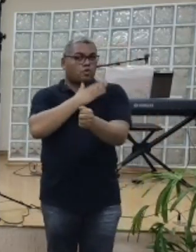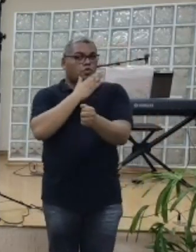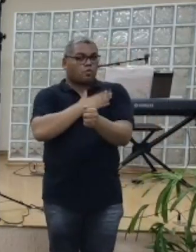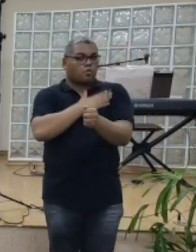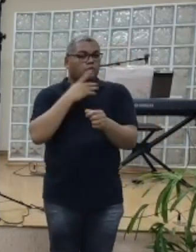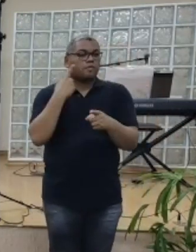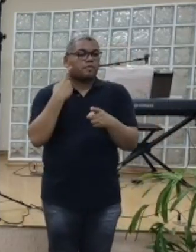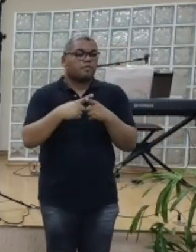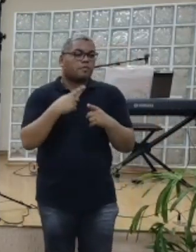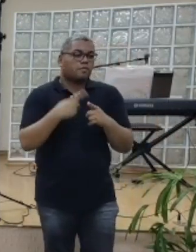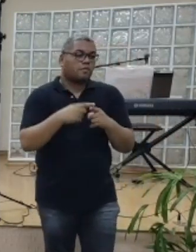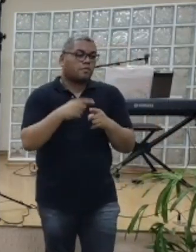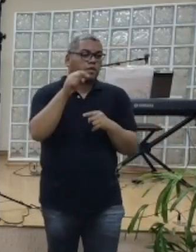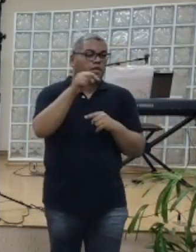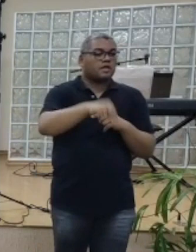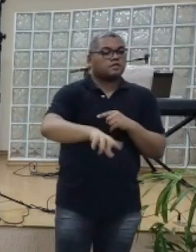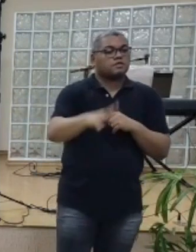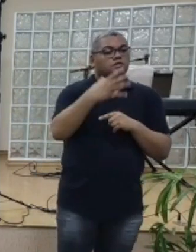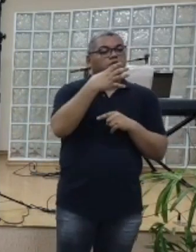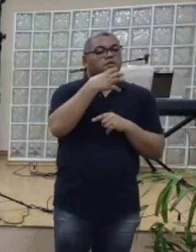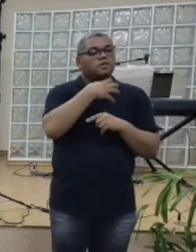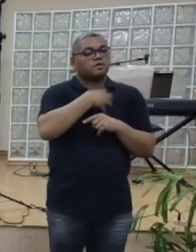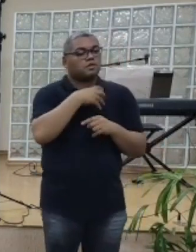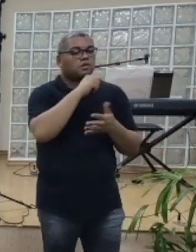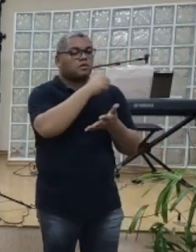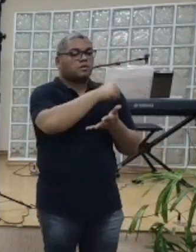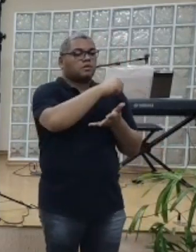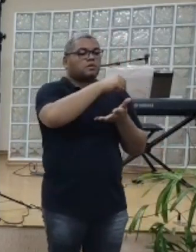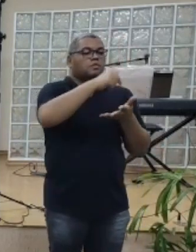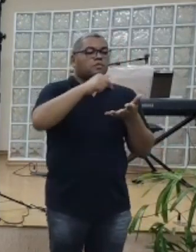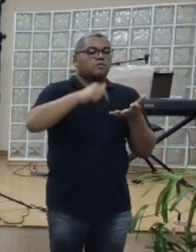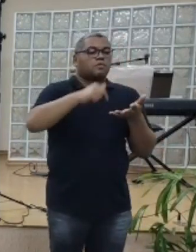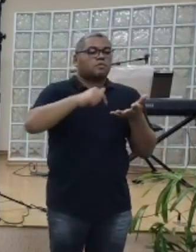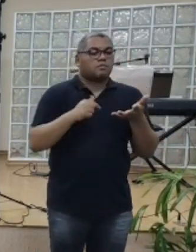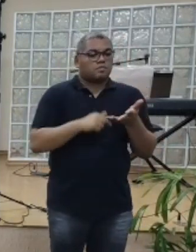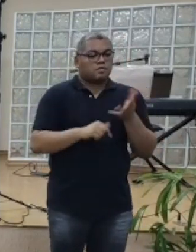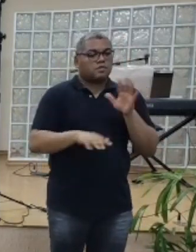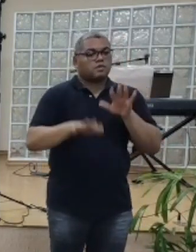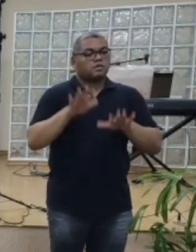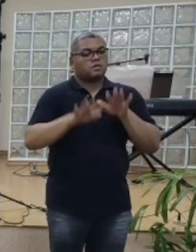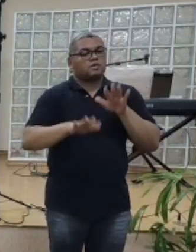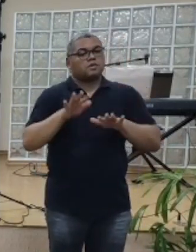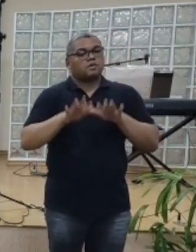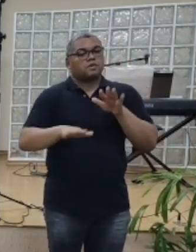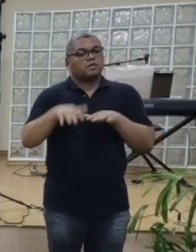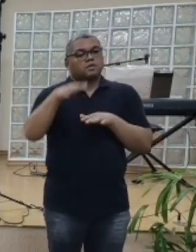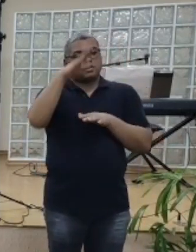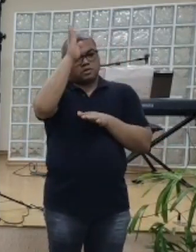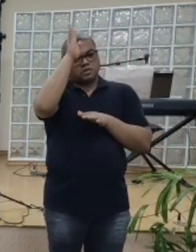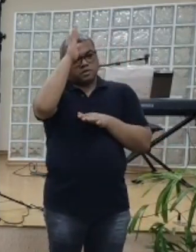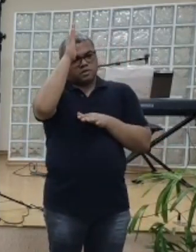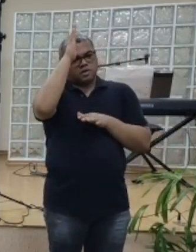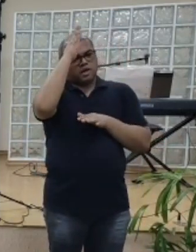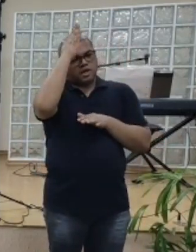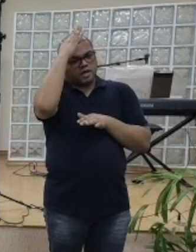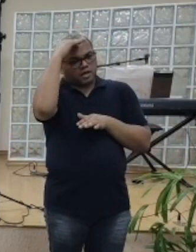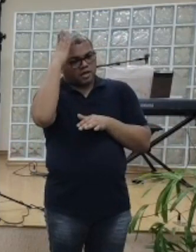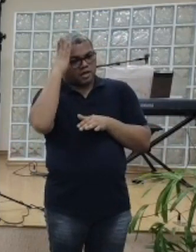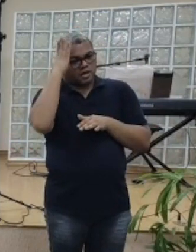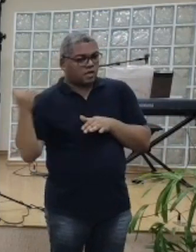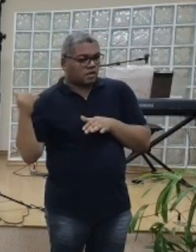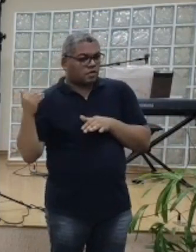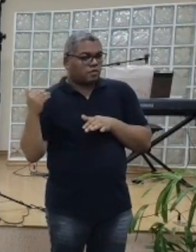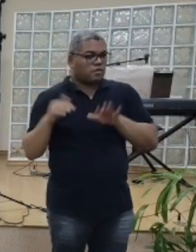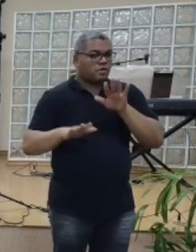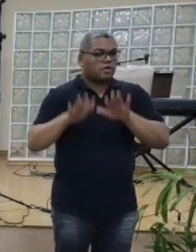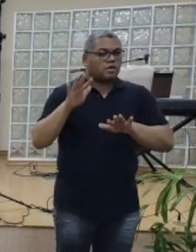Porque essas são as sensações que sim, a gente passa. E às vezes a Raquel sai de casa e vem e